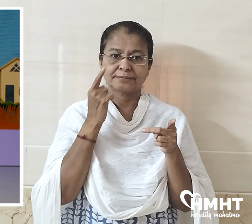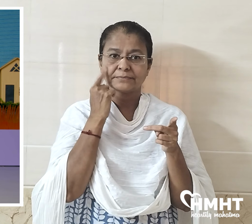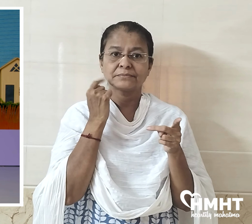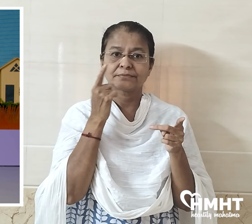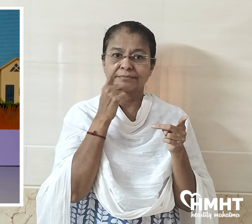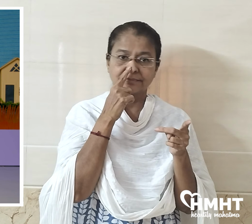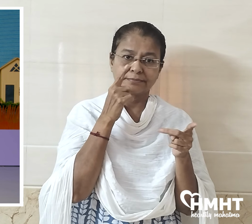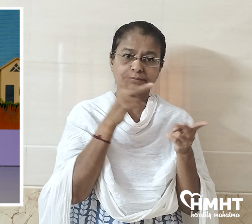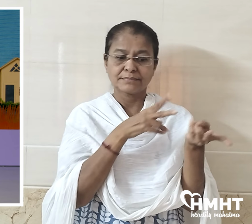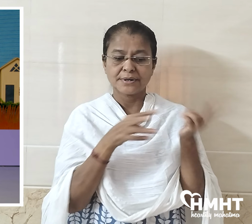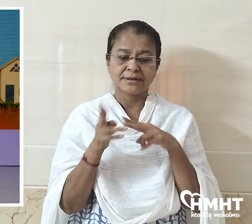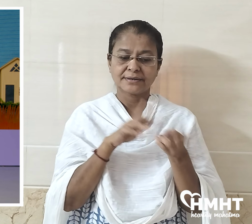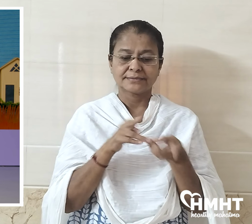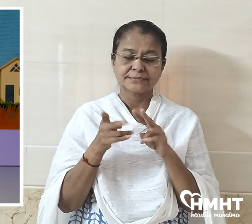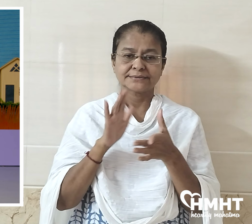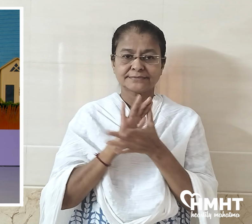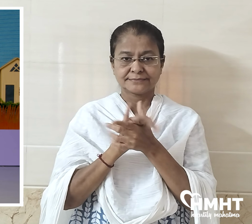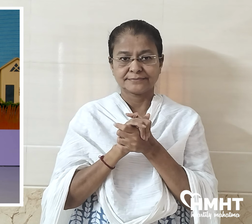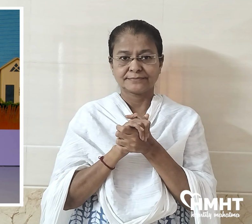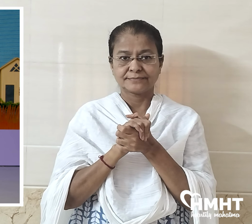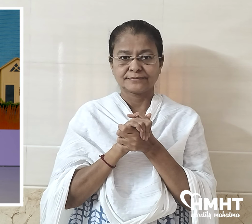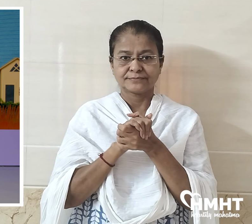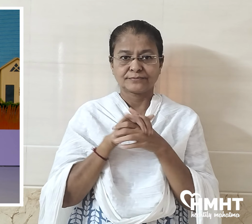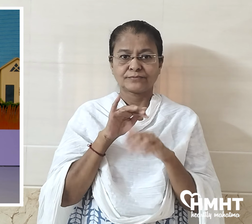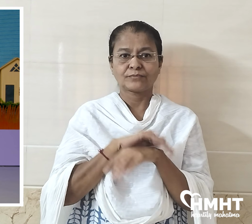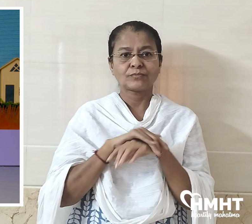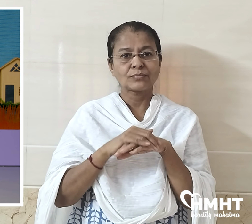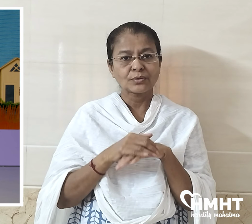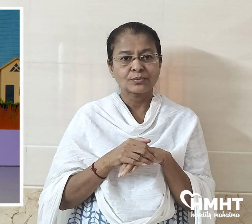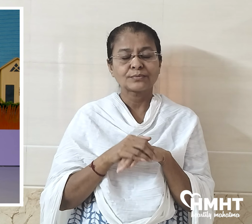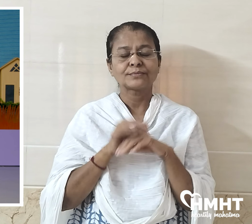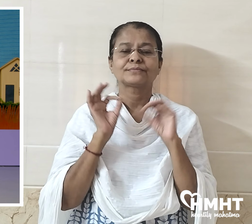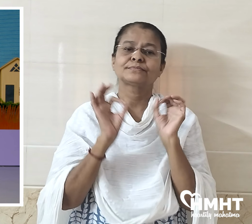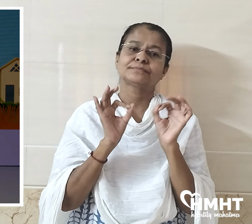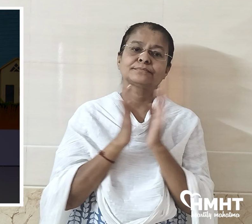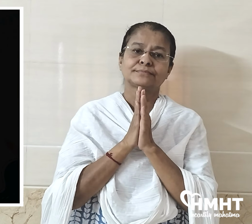સાથે છે, એમનો મને સાથ ઘણો સારો છે, તો વ્યવહાર સરસ પૂરો થશે.